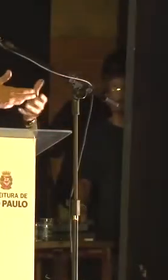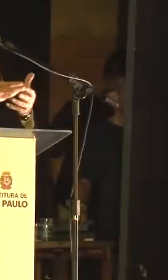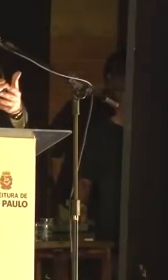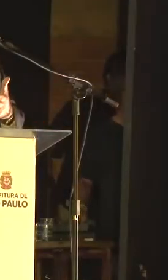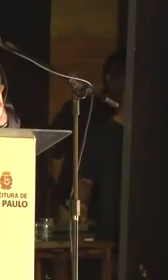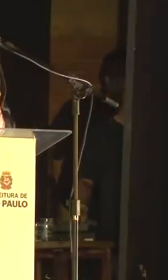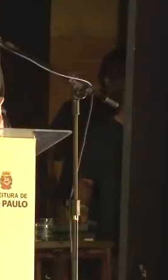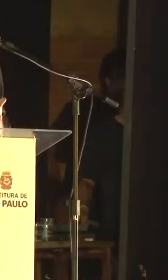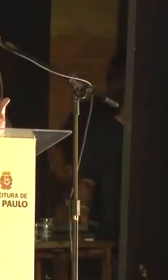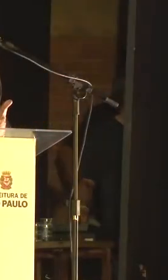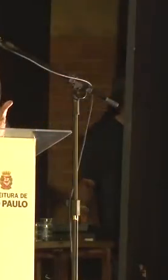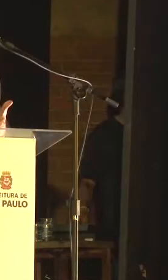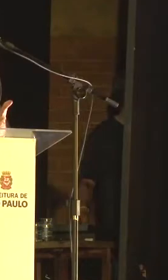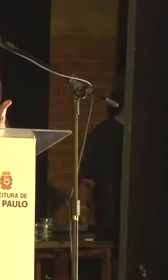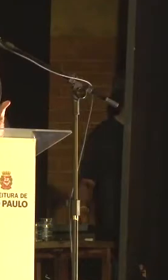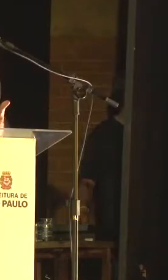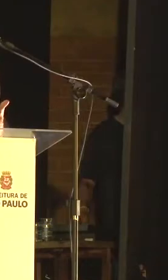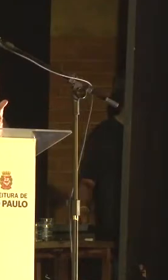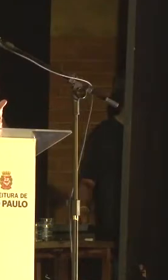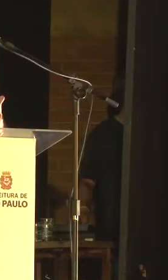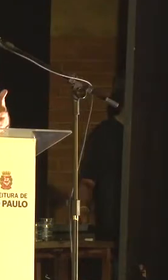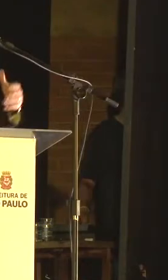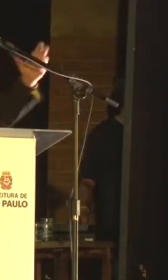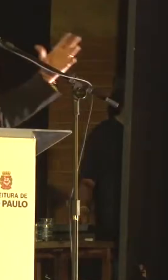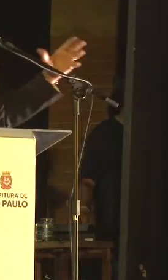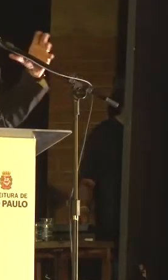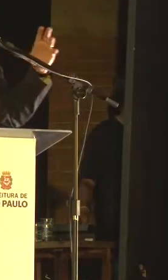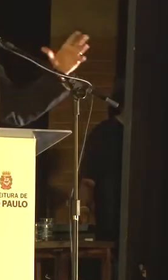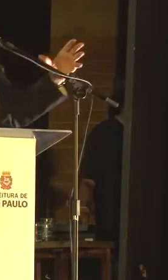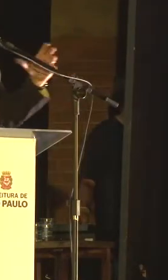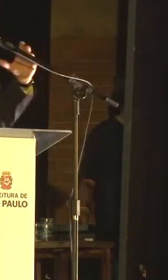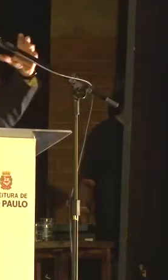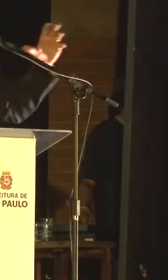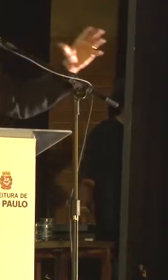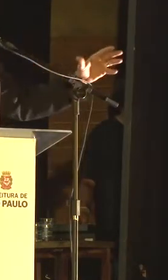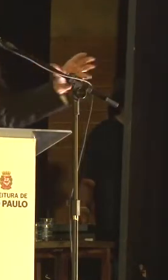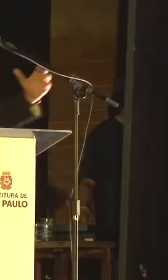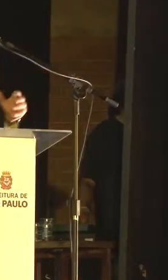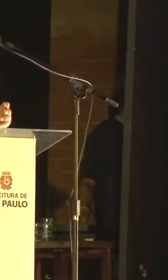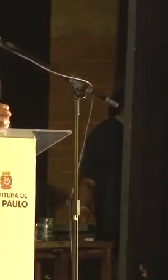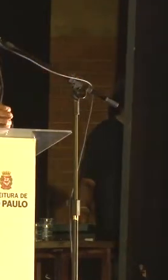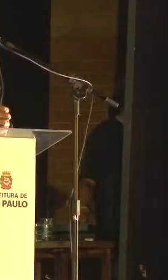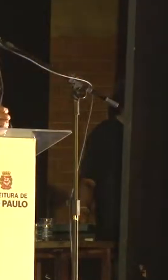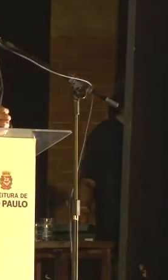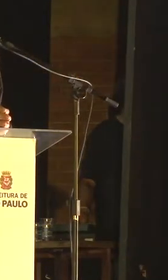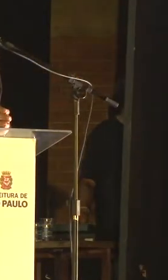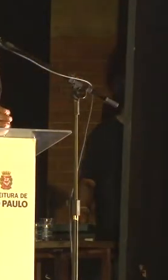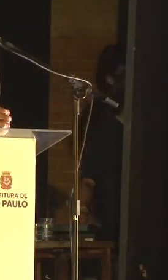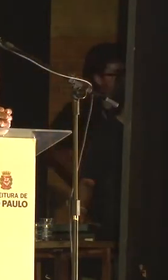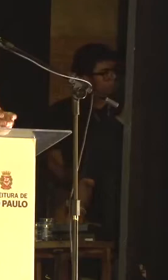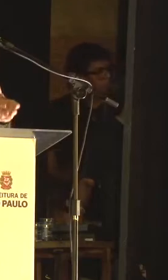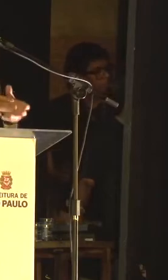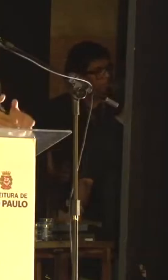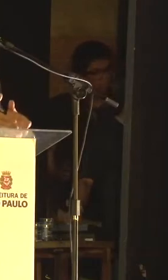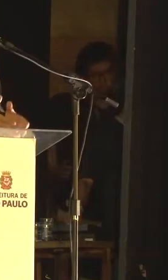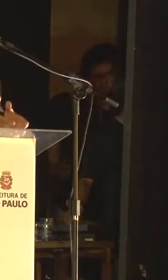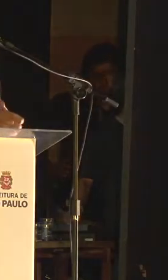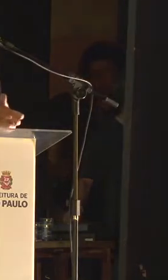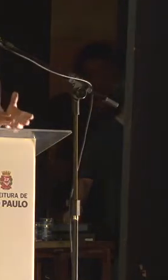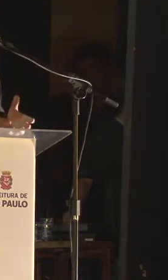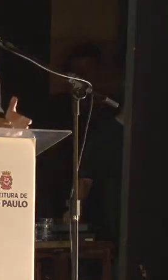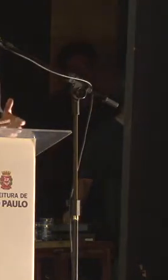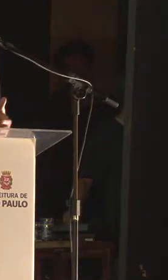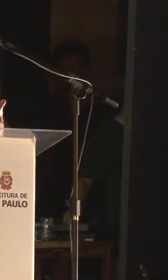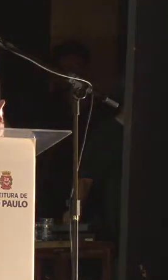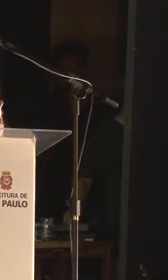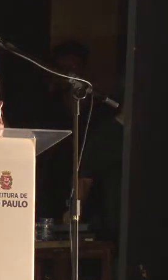um circuito, né, em cada bairro da cidade, por zona, sul, norte, leste, para conhecer a